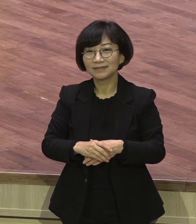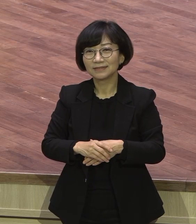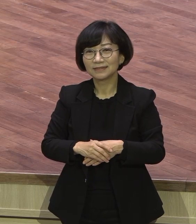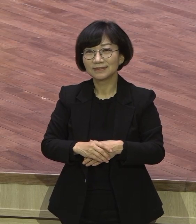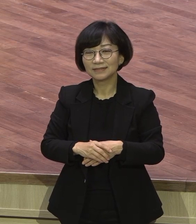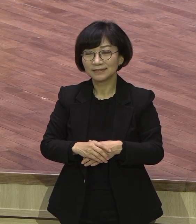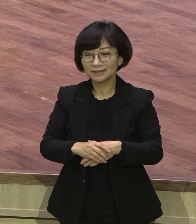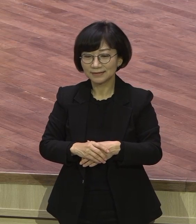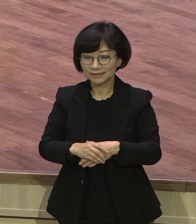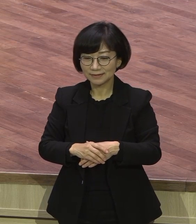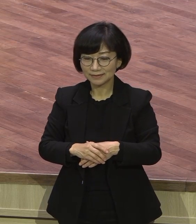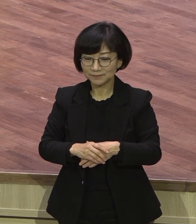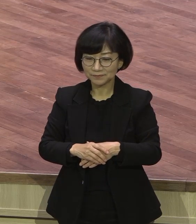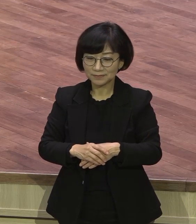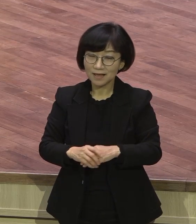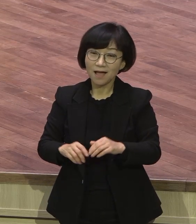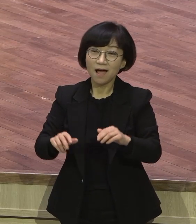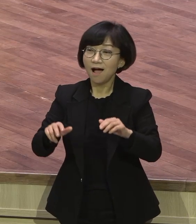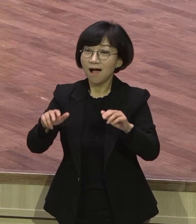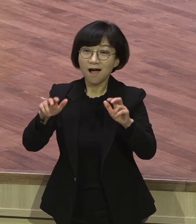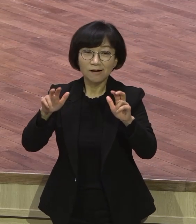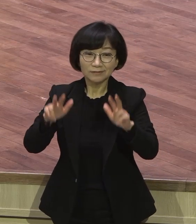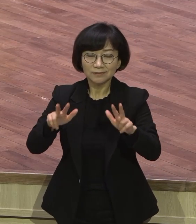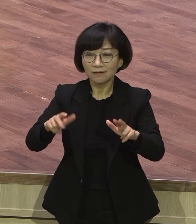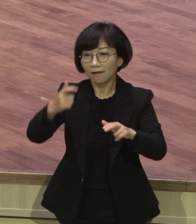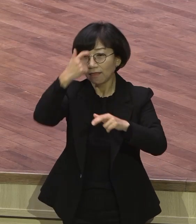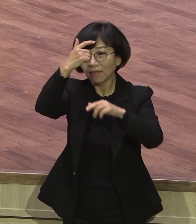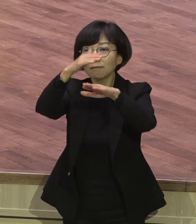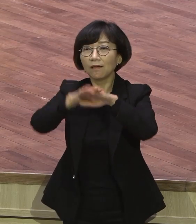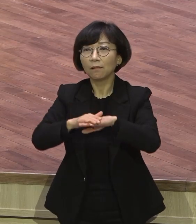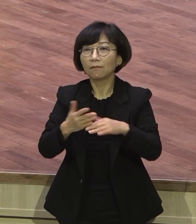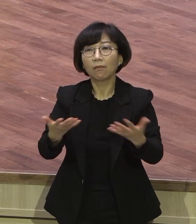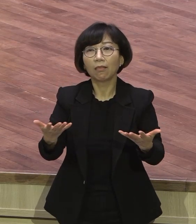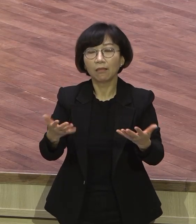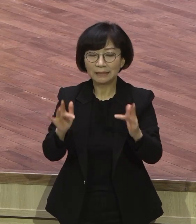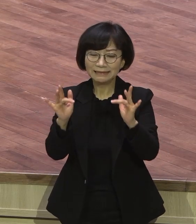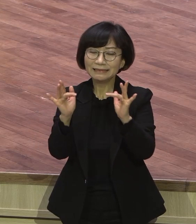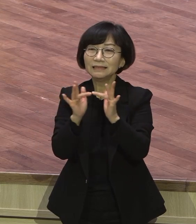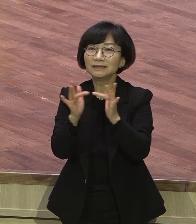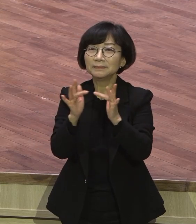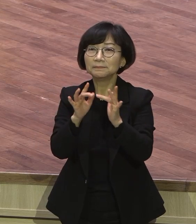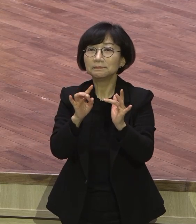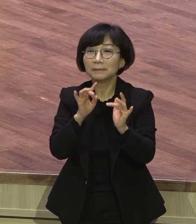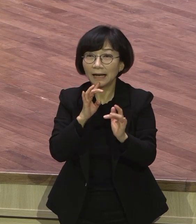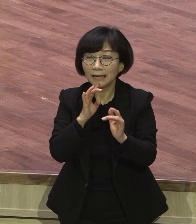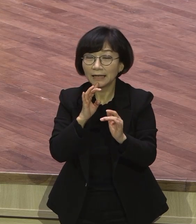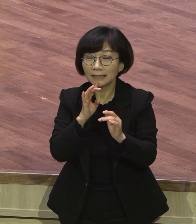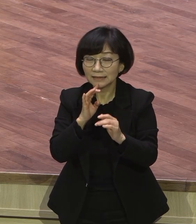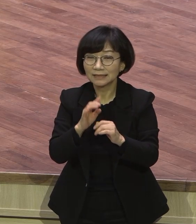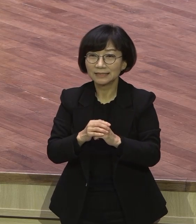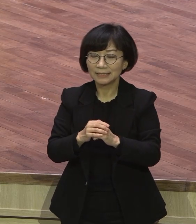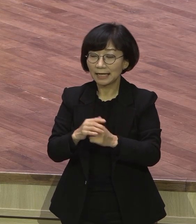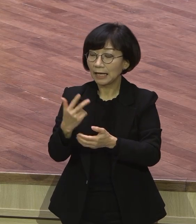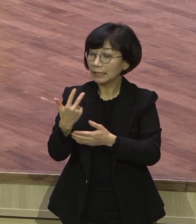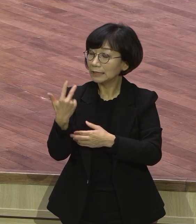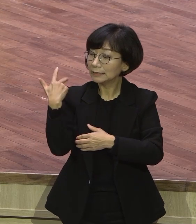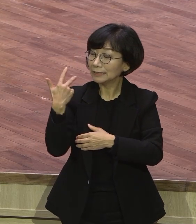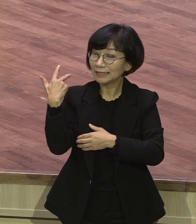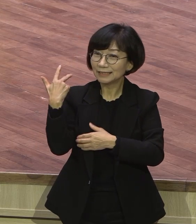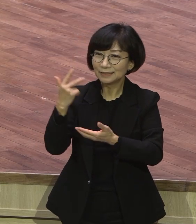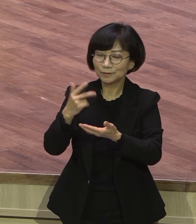위해서 제사를 양육하고 예배 인도해야 되는 그걸 전혀 못하고 있습니까 얼마나 안타깝습니까 지난주일 부활주 예배에서